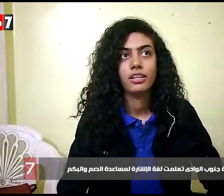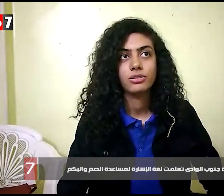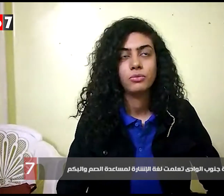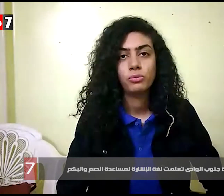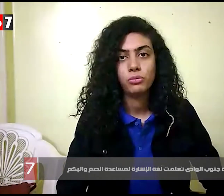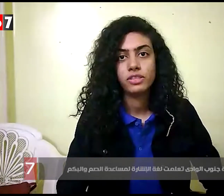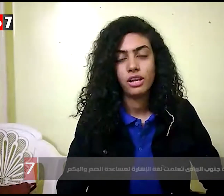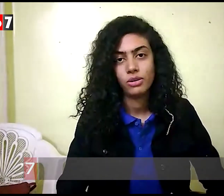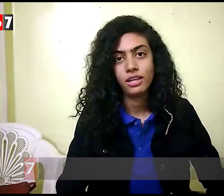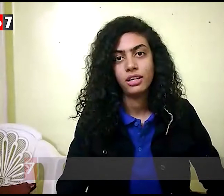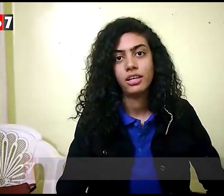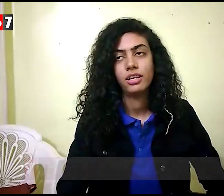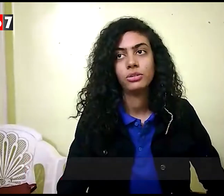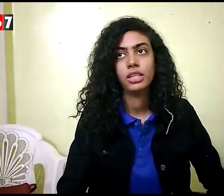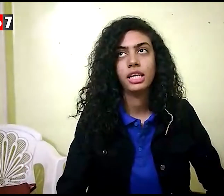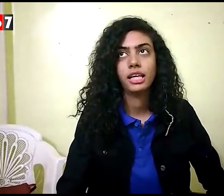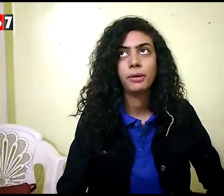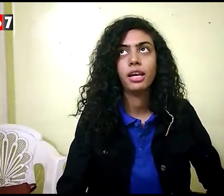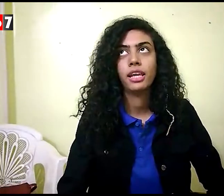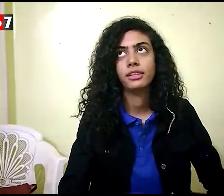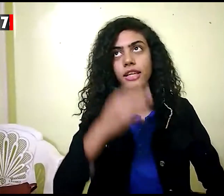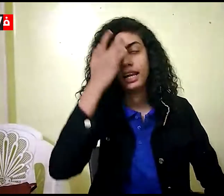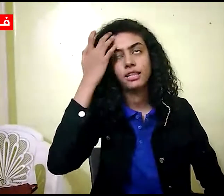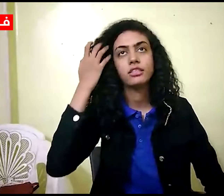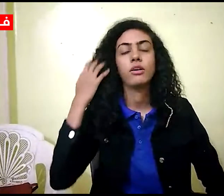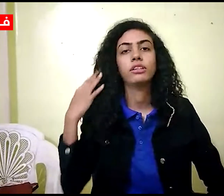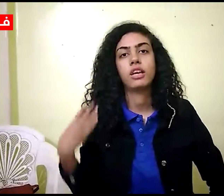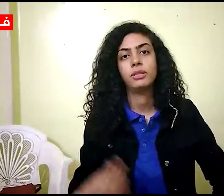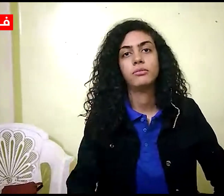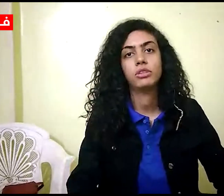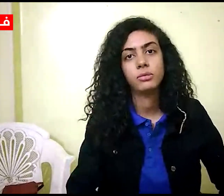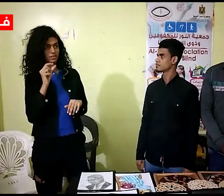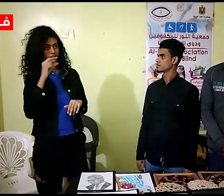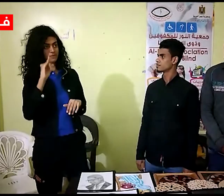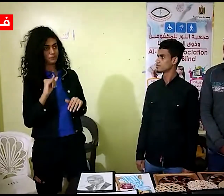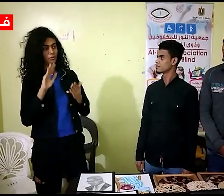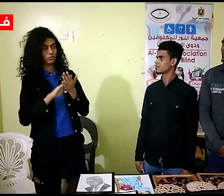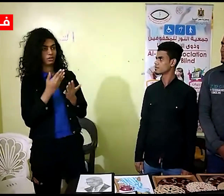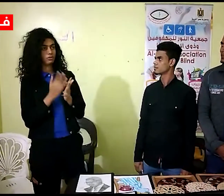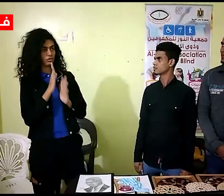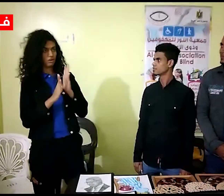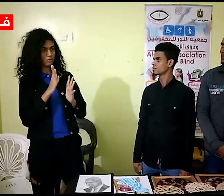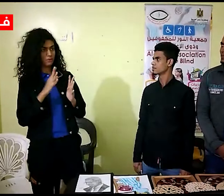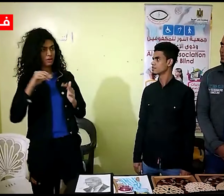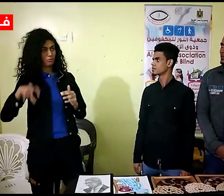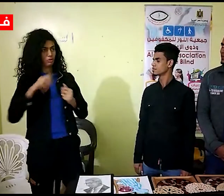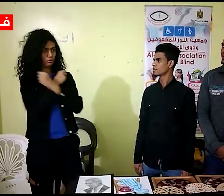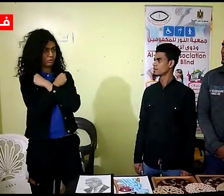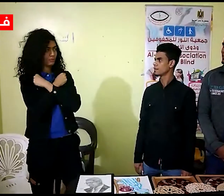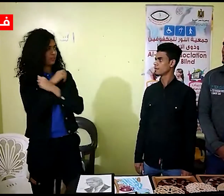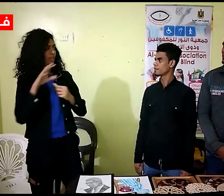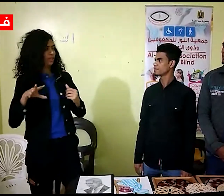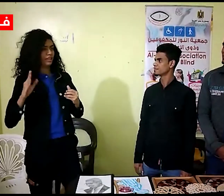اتعرفت على الصم والبكم في سنة أولى. كنت داخلة الجامعة كان عندي سنة واحدة صاحبتي مترجمة إشارة كنت عرفتها من زمان